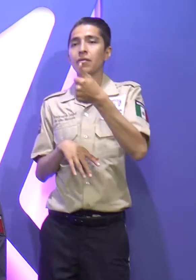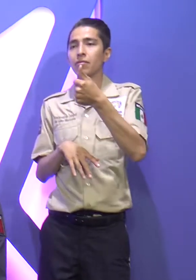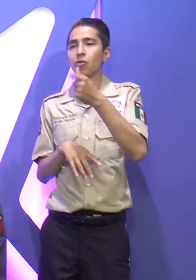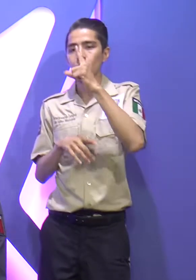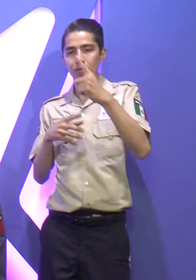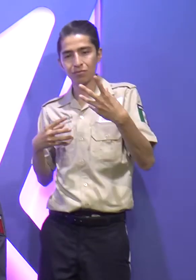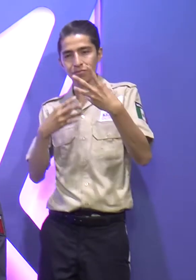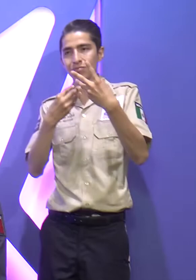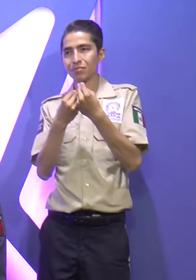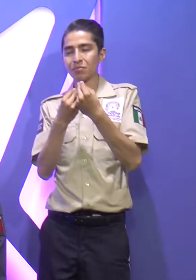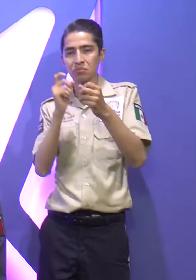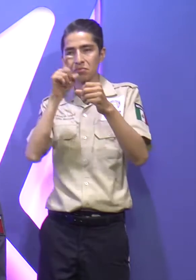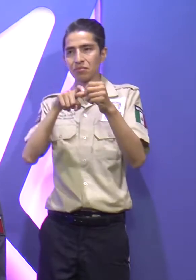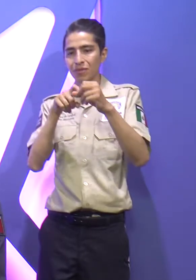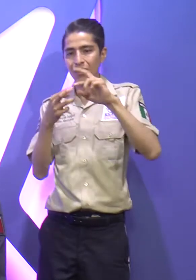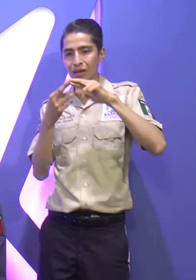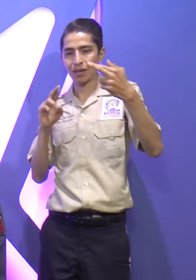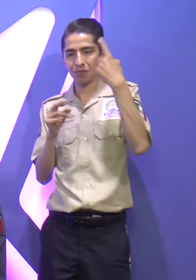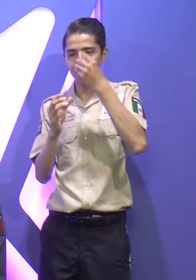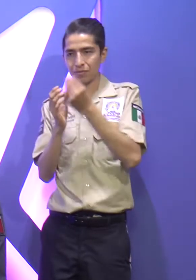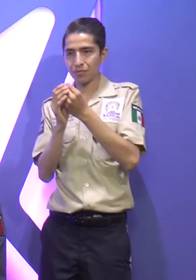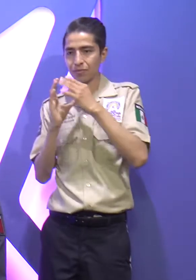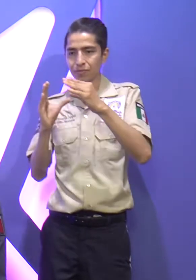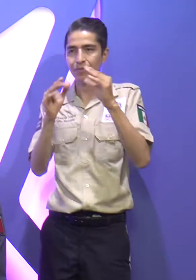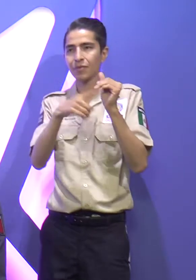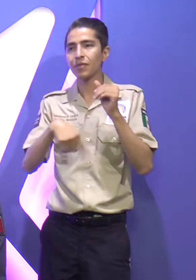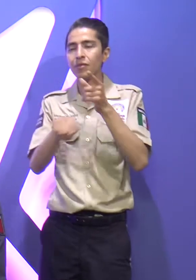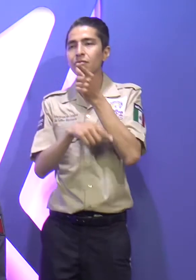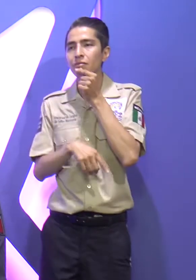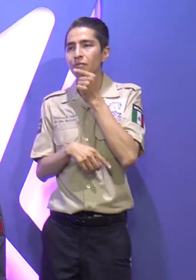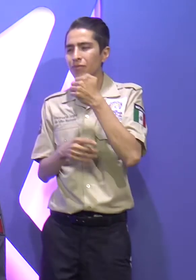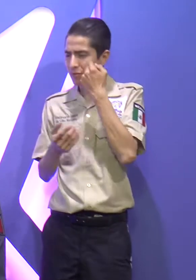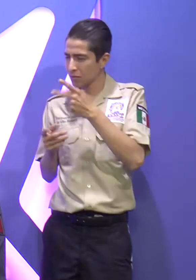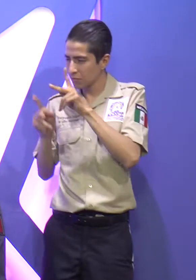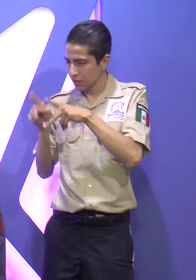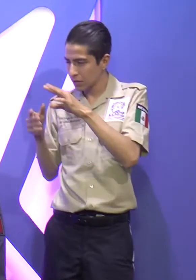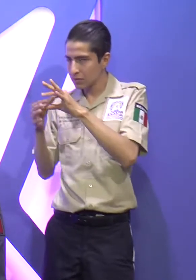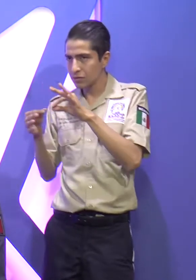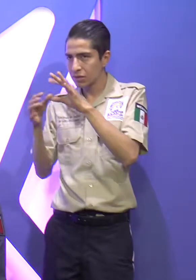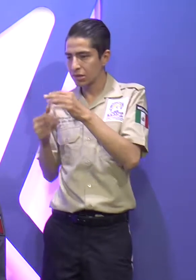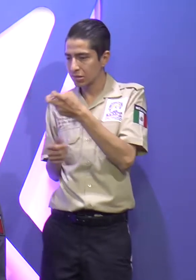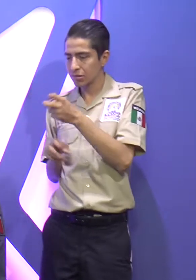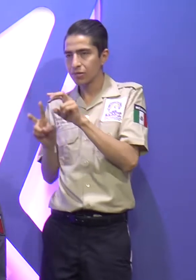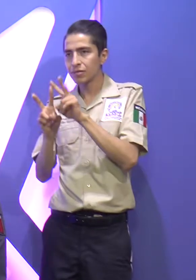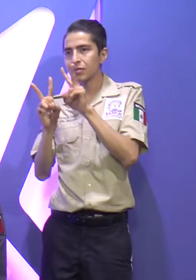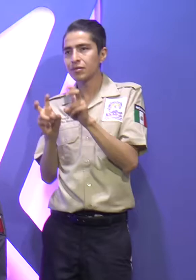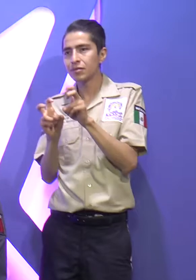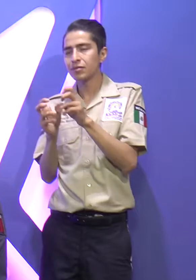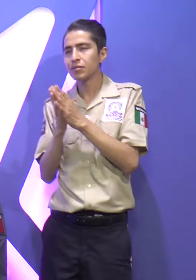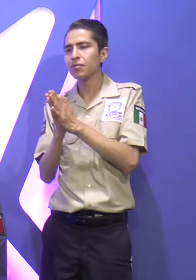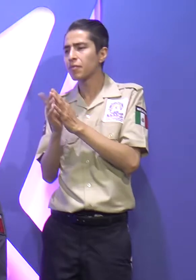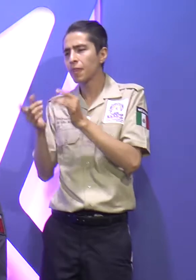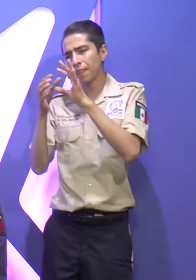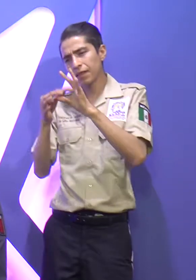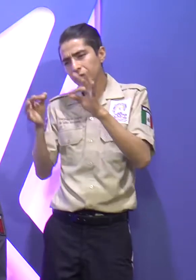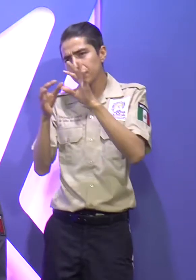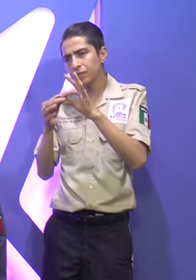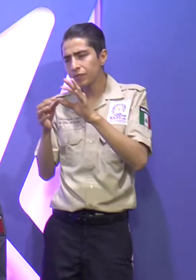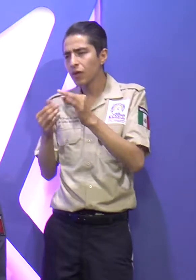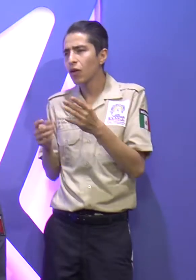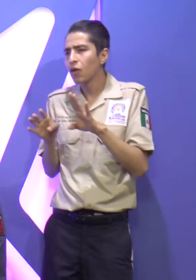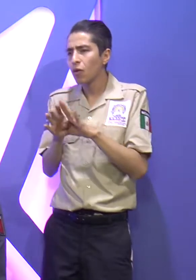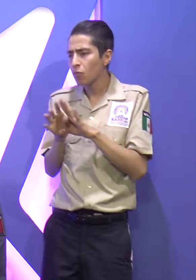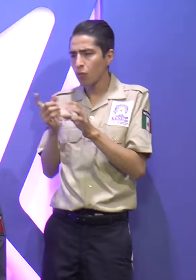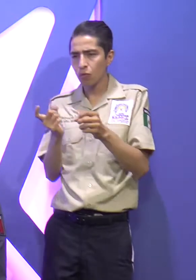una red internacional de capacitación policial. Queremos que nos platique un poco más de este tema, en qué consiste